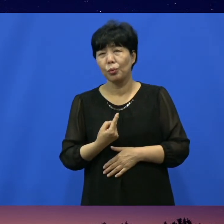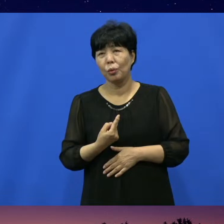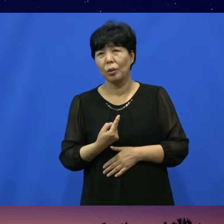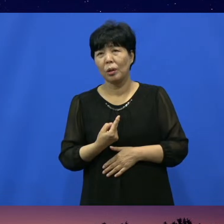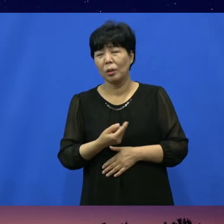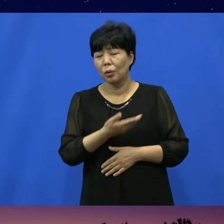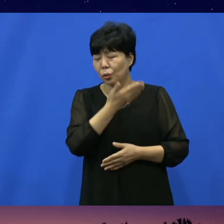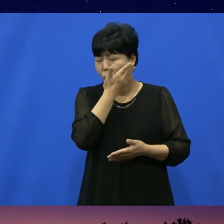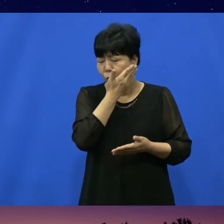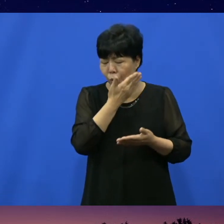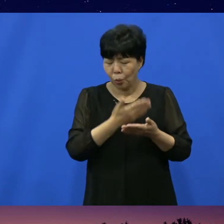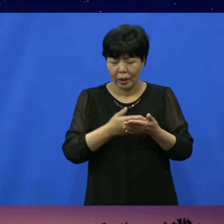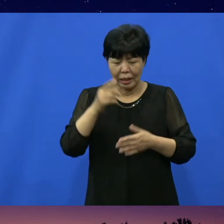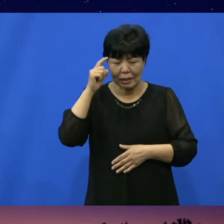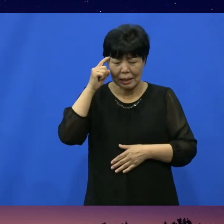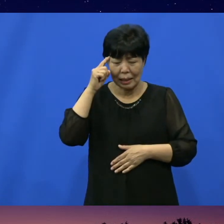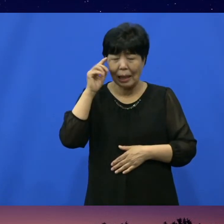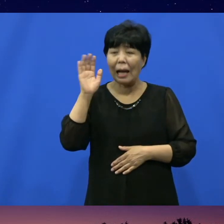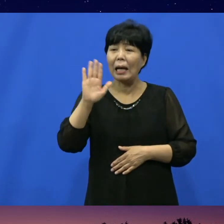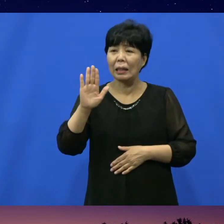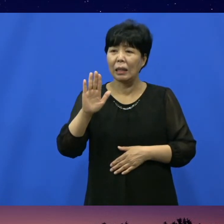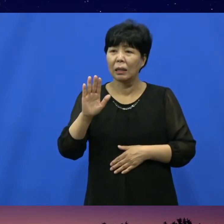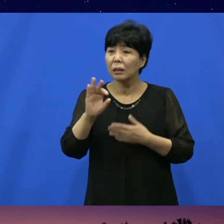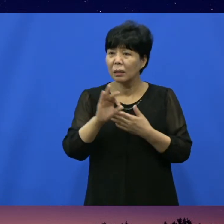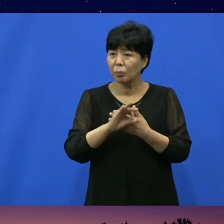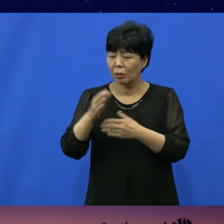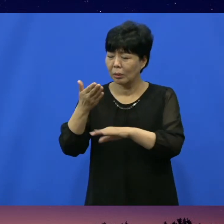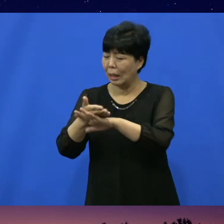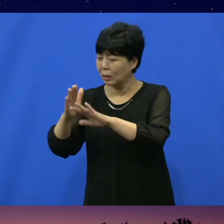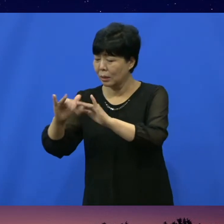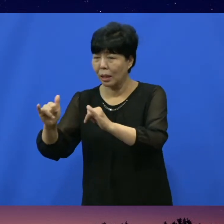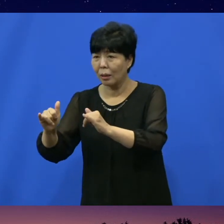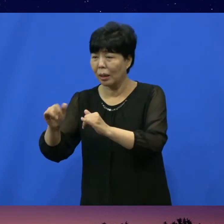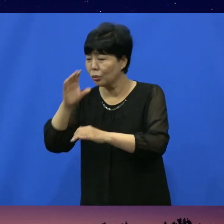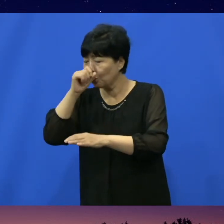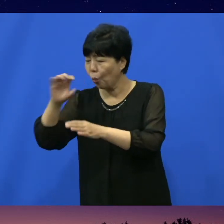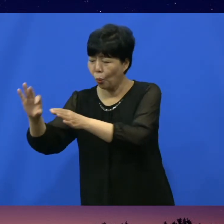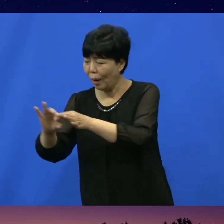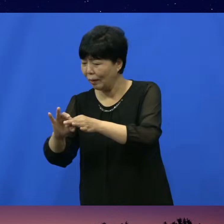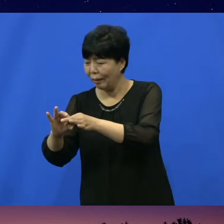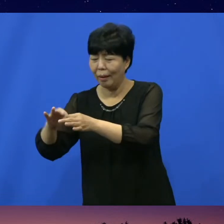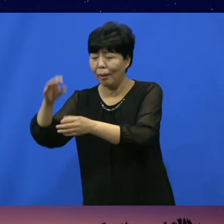미숙하기 때문에 내가 다른 사람을 다룰 수가 없어요. 관계를 맺어갈 수가 없다.